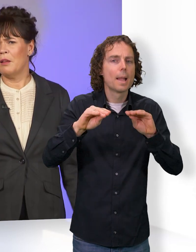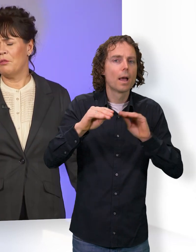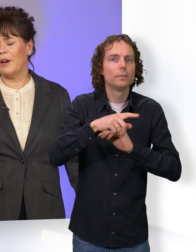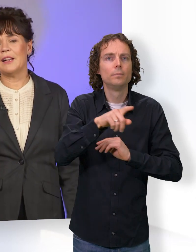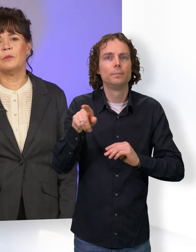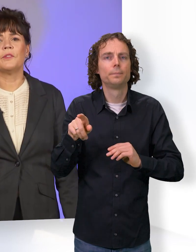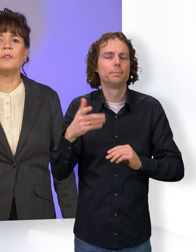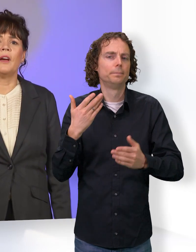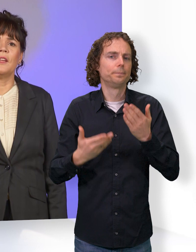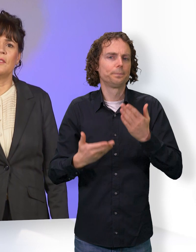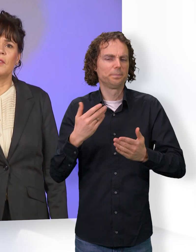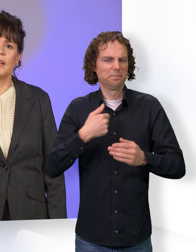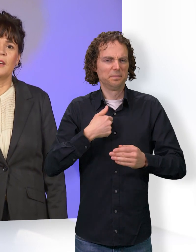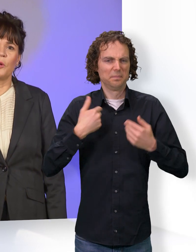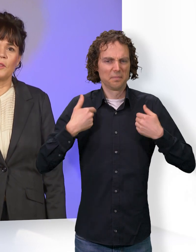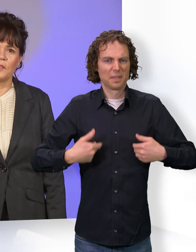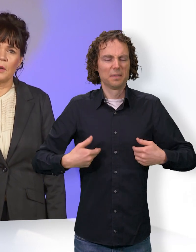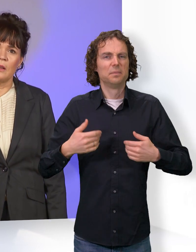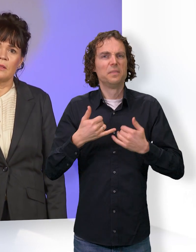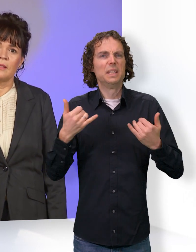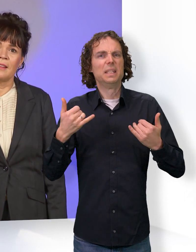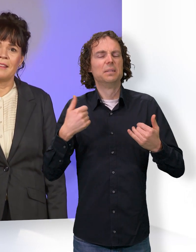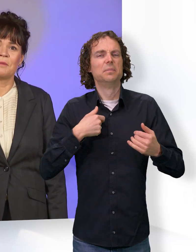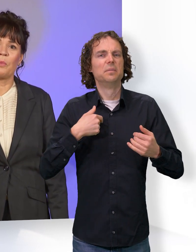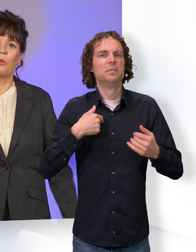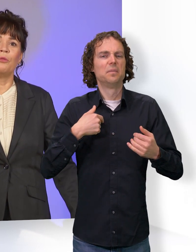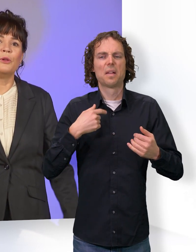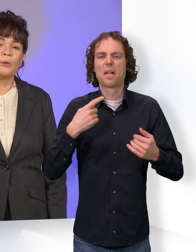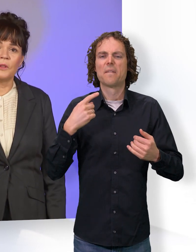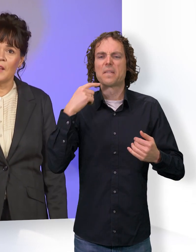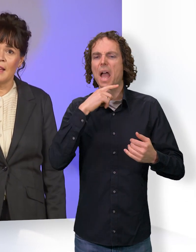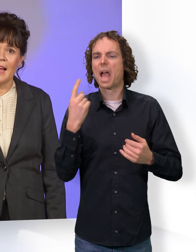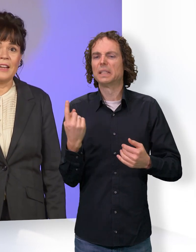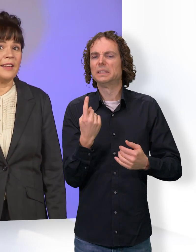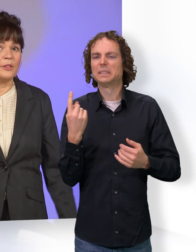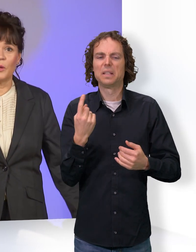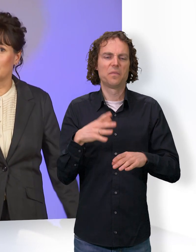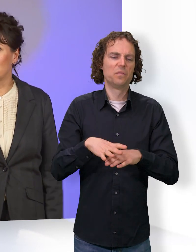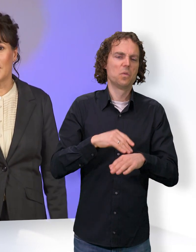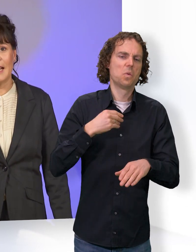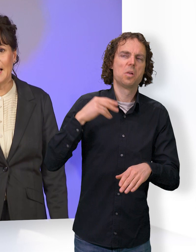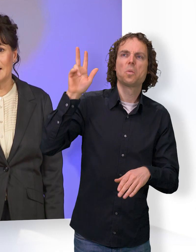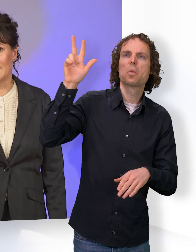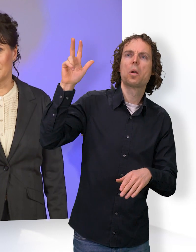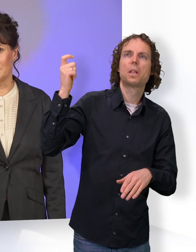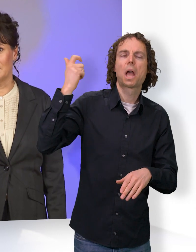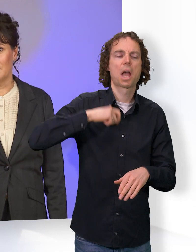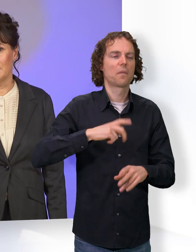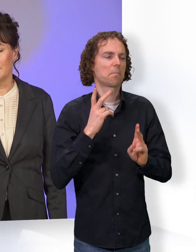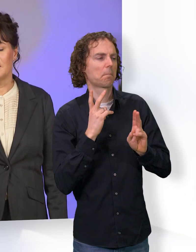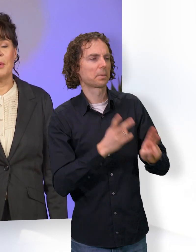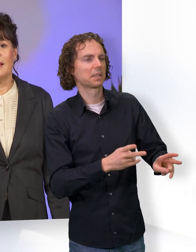Manchmal verhalten wir uns wie Waisen, wir Kinder Gottes, oder? Fühlen uns, als hätte Gott uns alleine